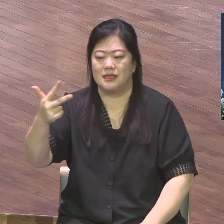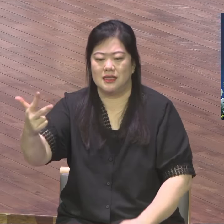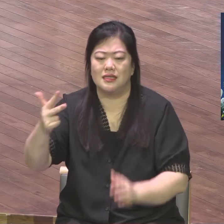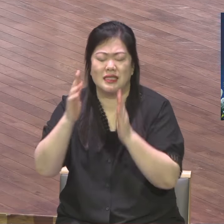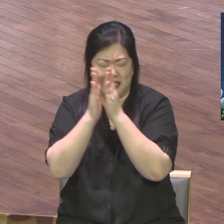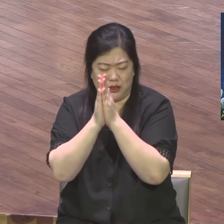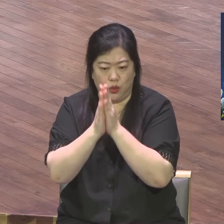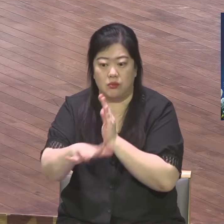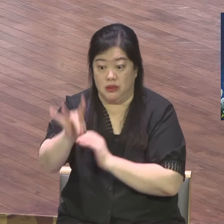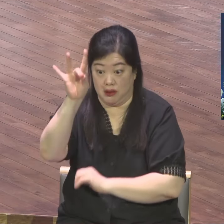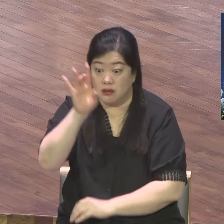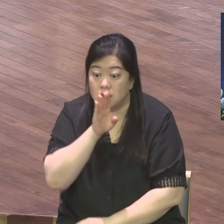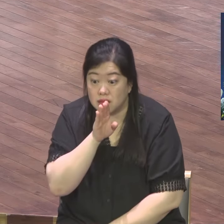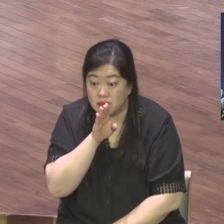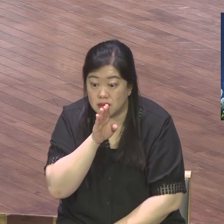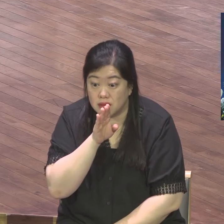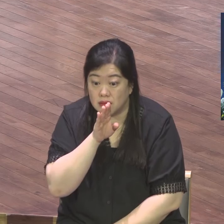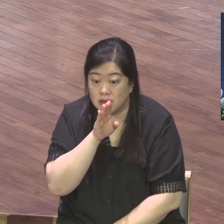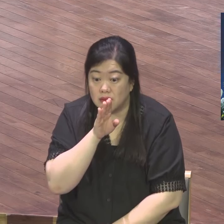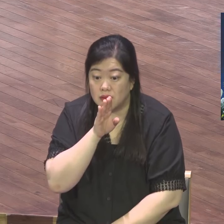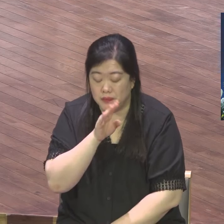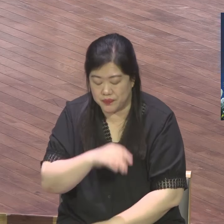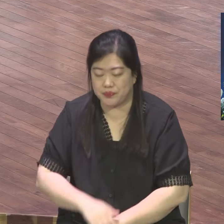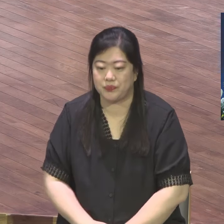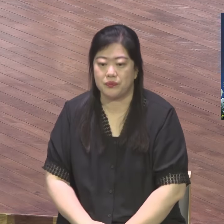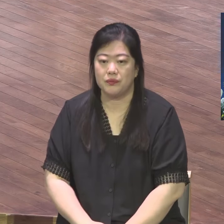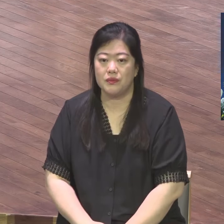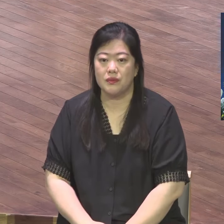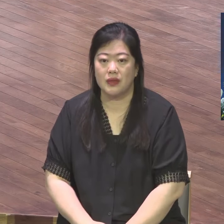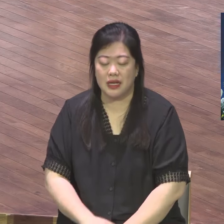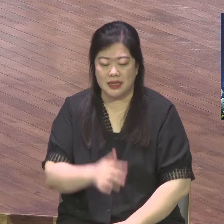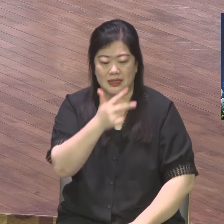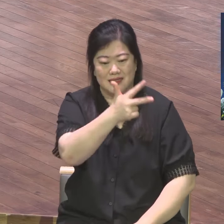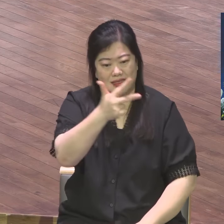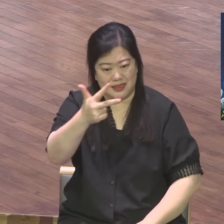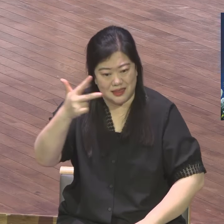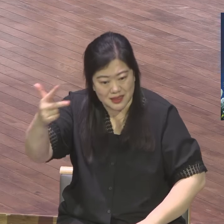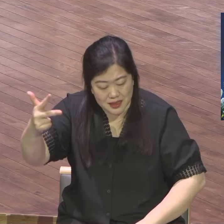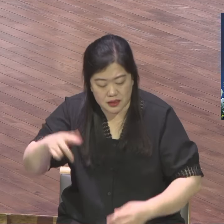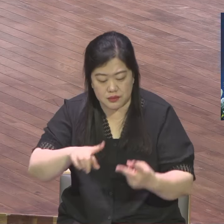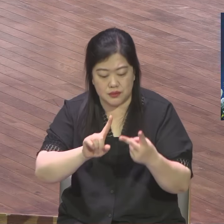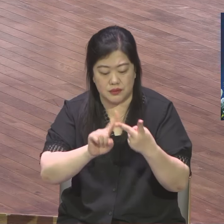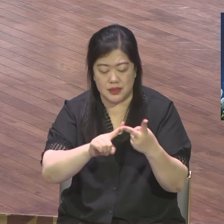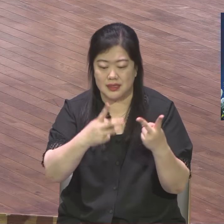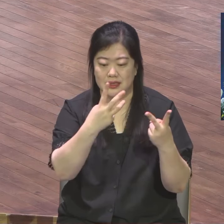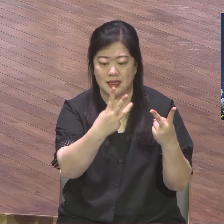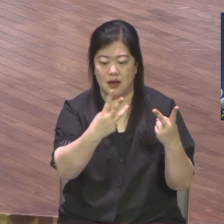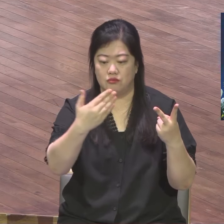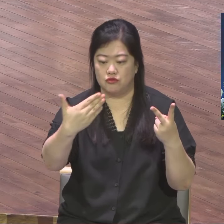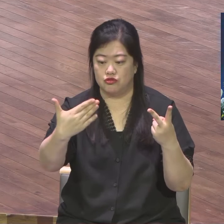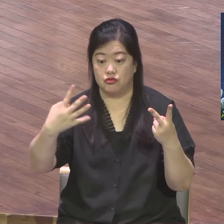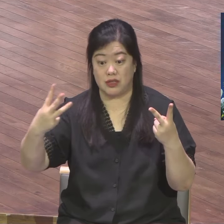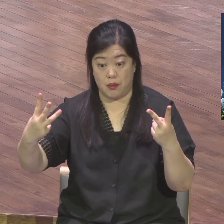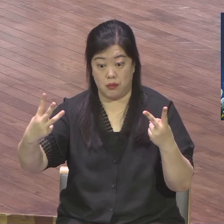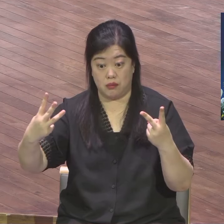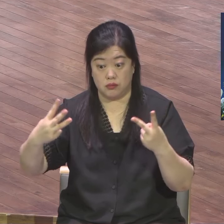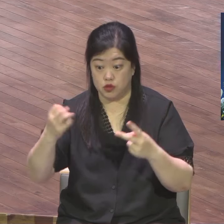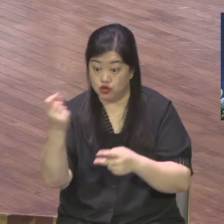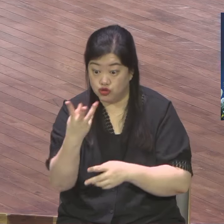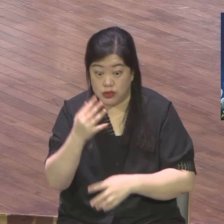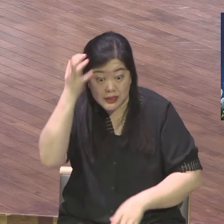777망대로 어떻게 시작합니까? 7망대 393이잖아요. 393 성부 성자 성령 하나님, 성부